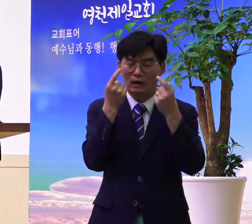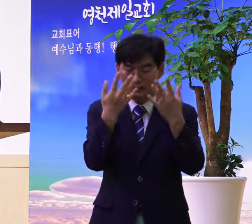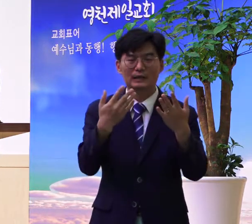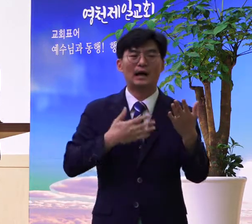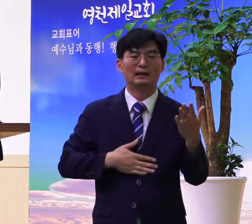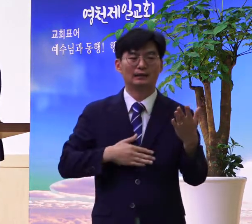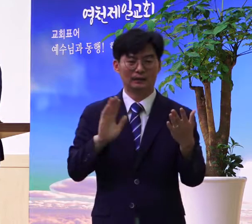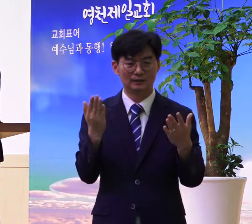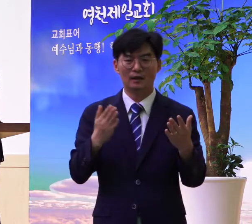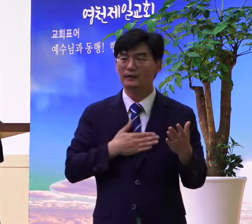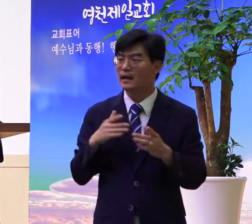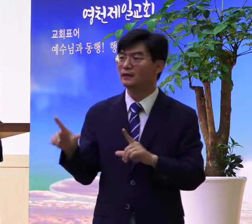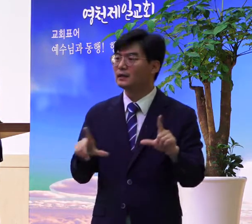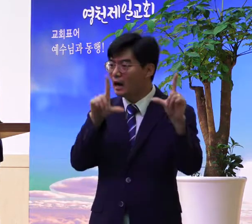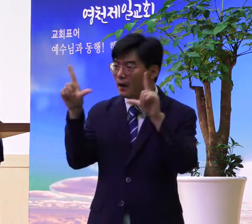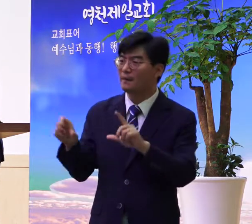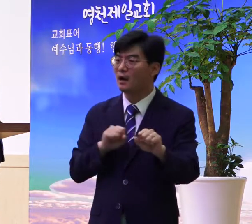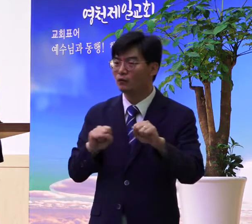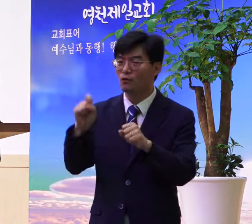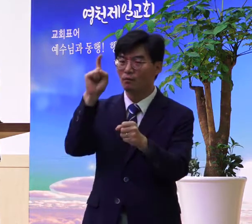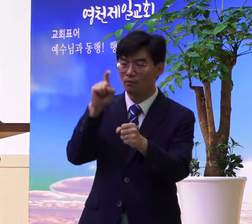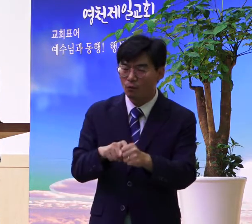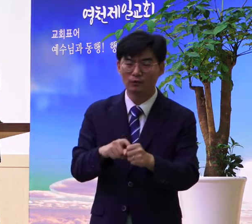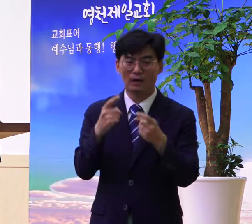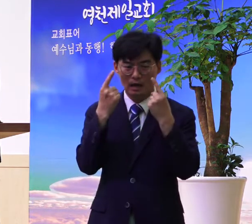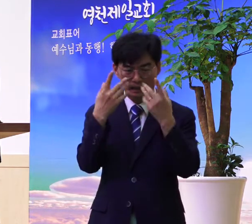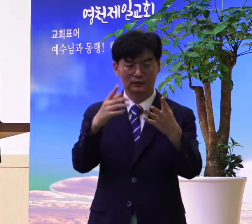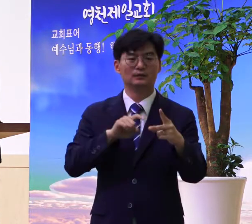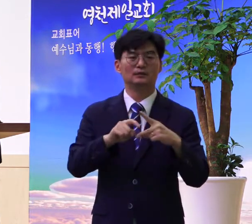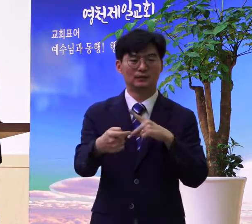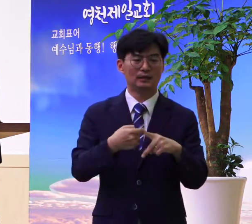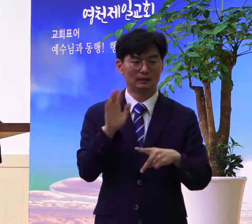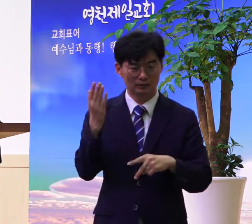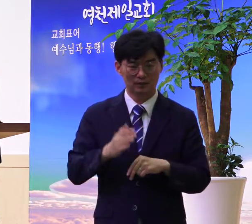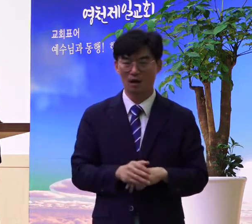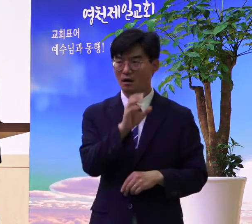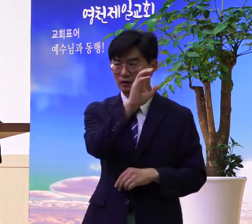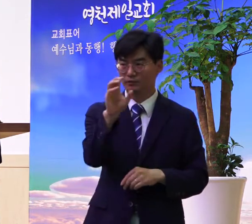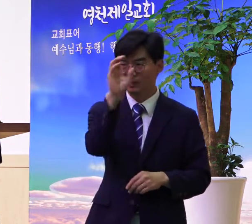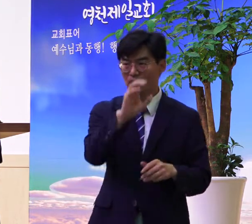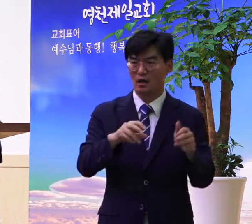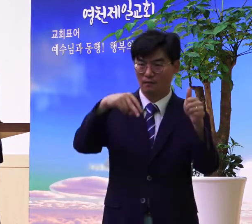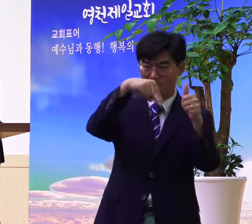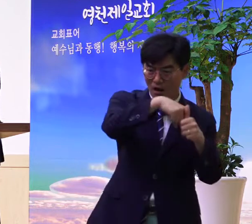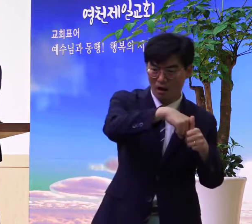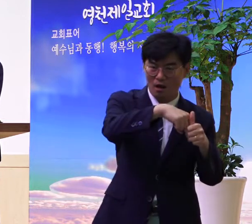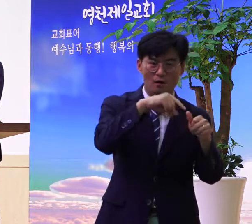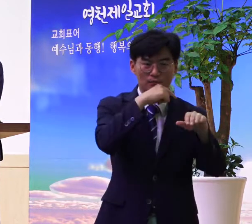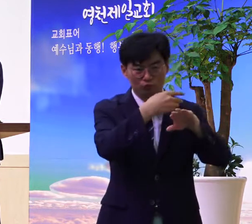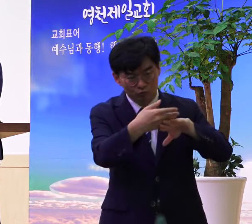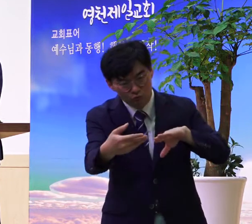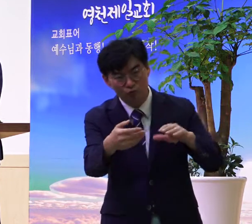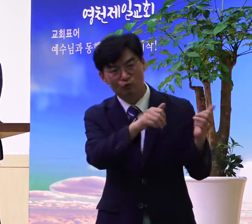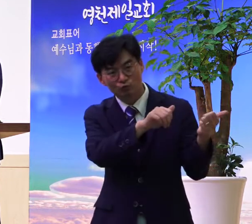이전에 예수님께서 바울을 살리기 위해서 십자가에서 물과 피를 다